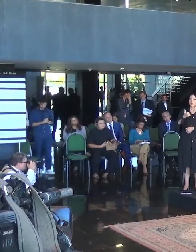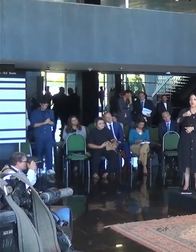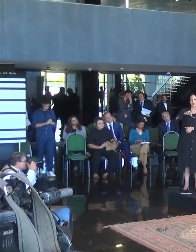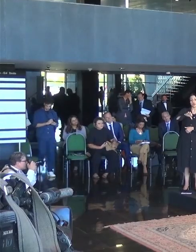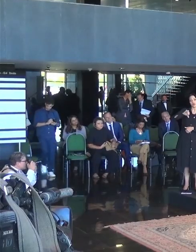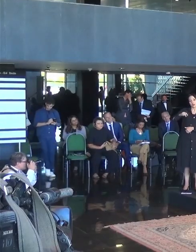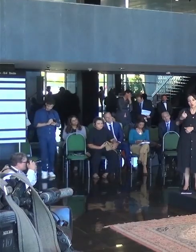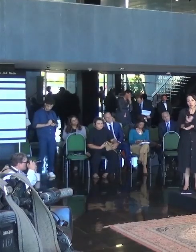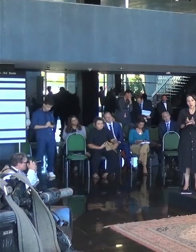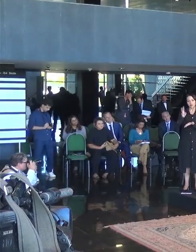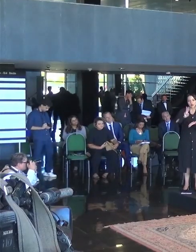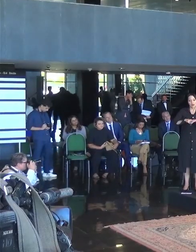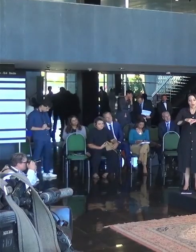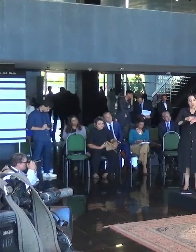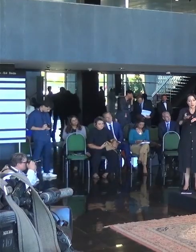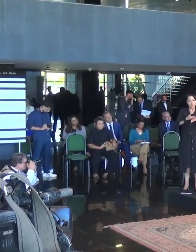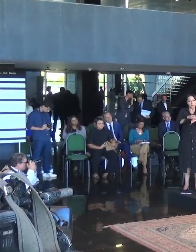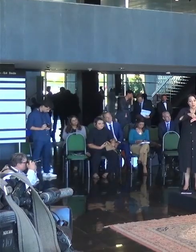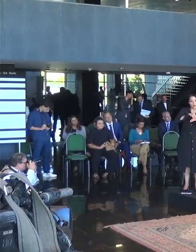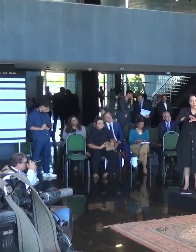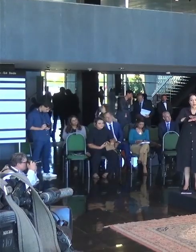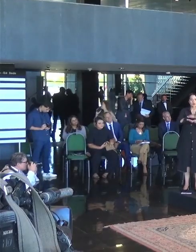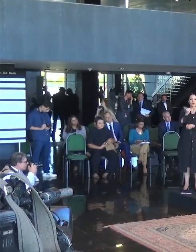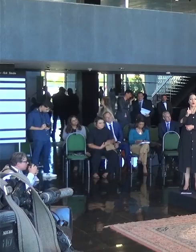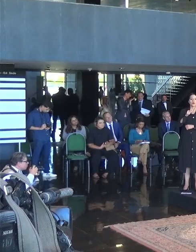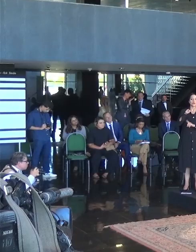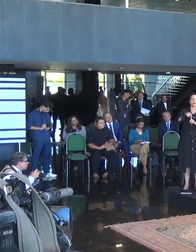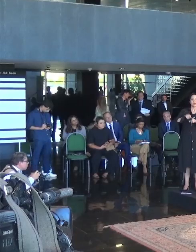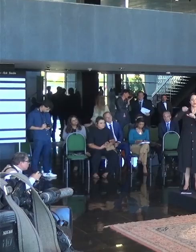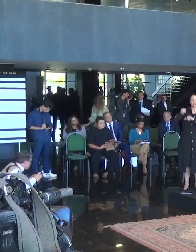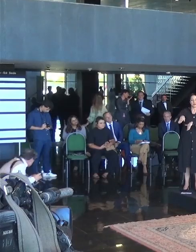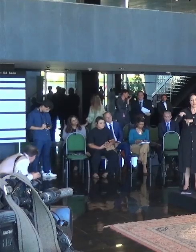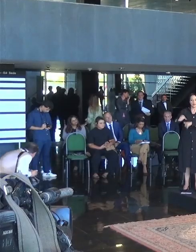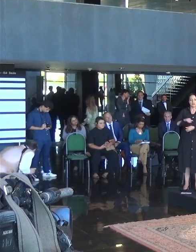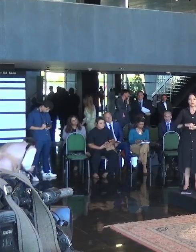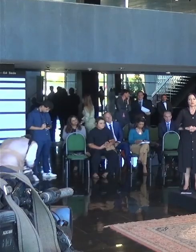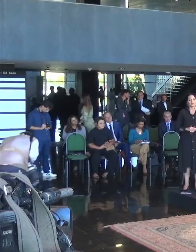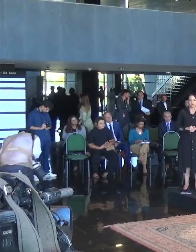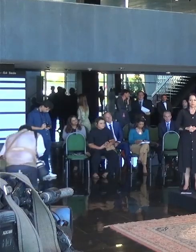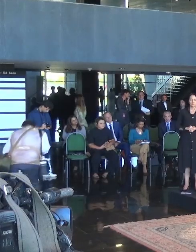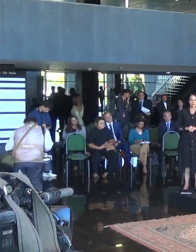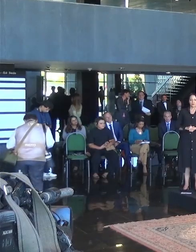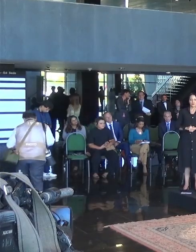mas a edição foi nesta data, 11 de setembro.